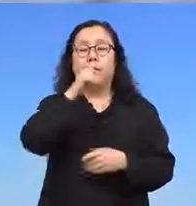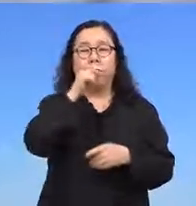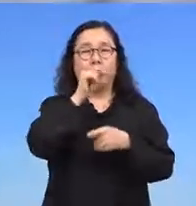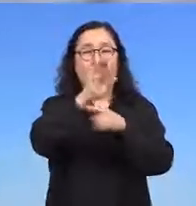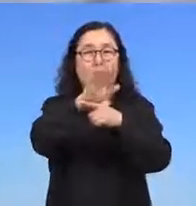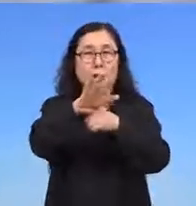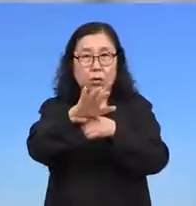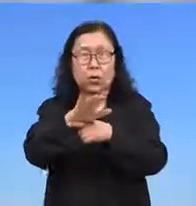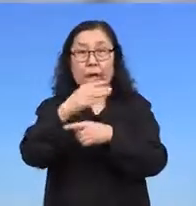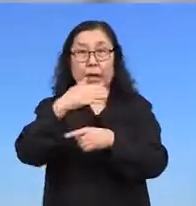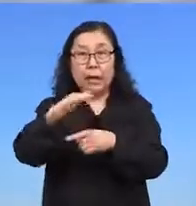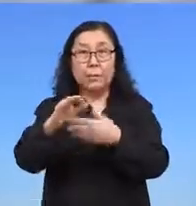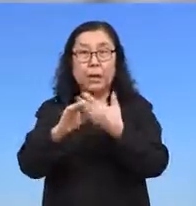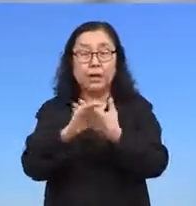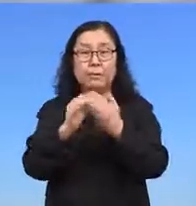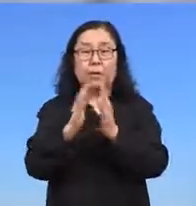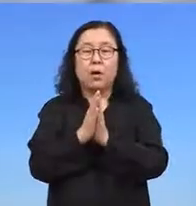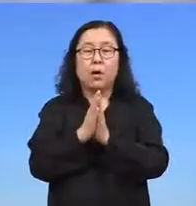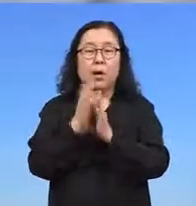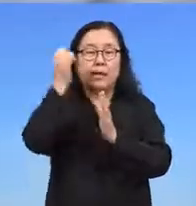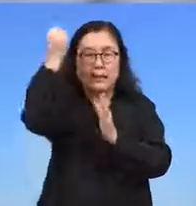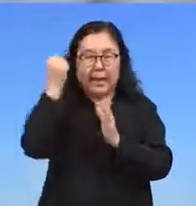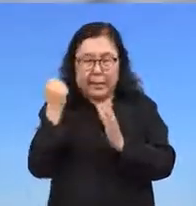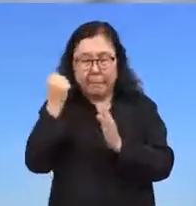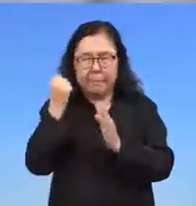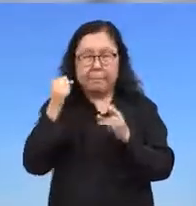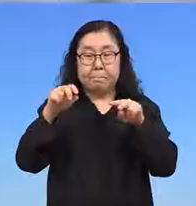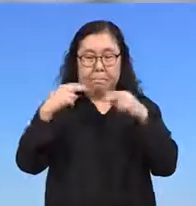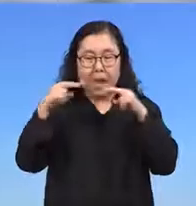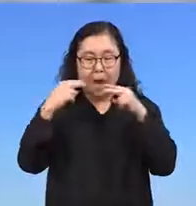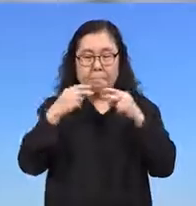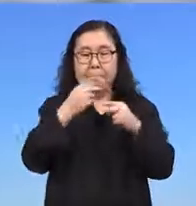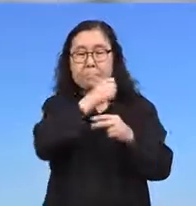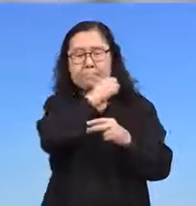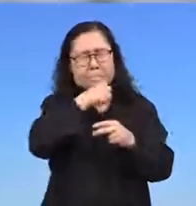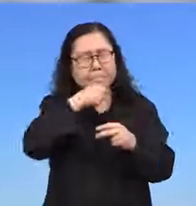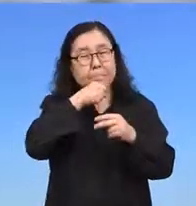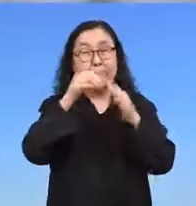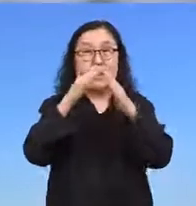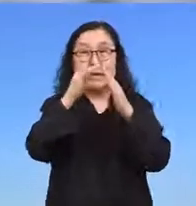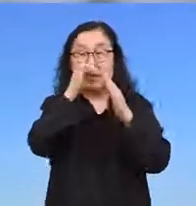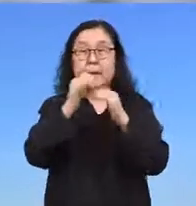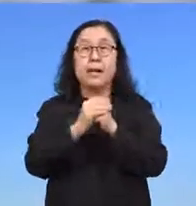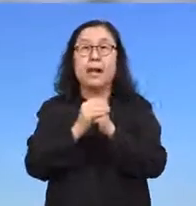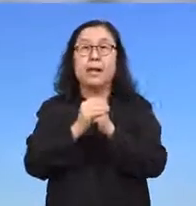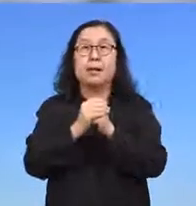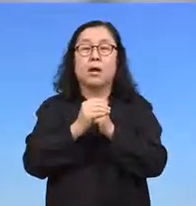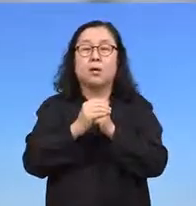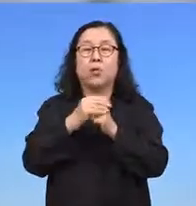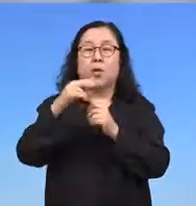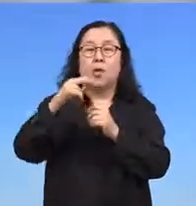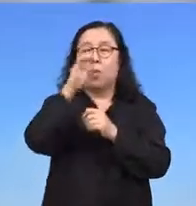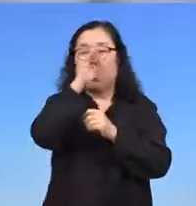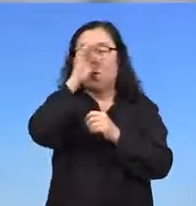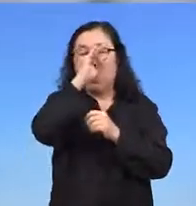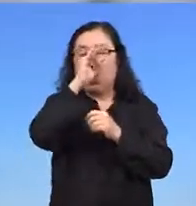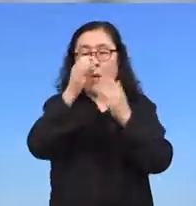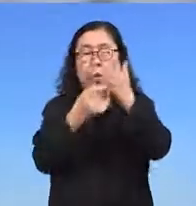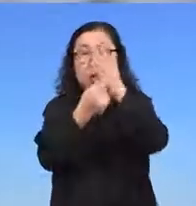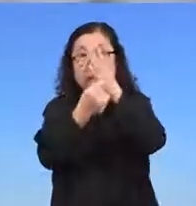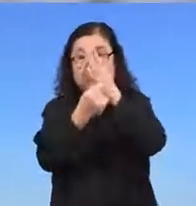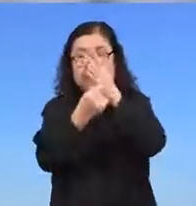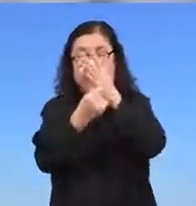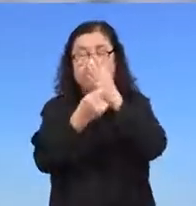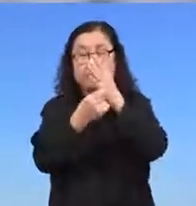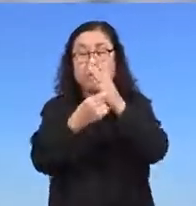그 경기도 어디 가면은 무슨 냉면 맛있는 집이 있다. 또 경기도 어디 가면은 또 돈가스 잘하는 집이